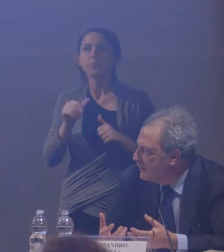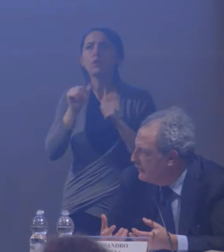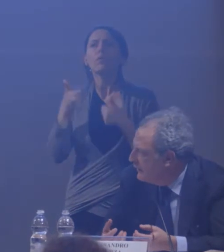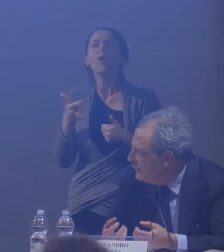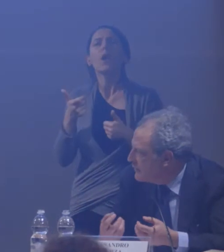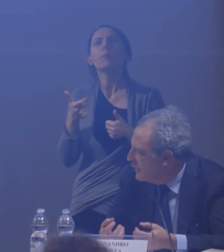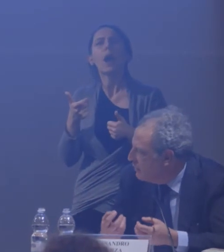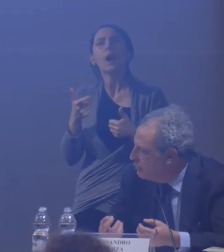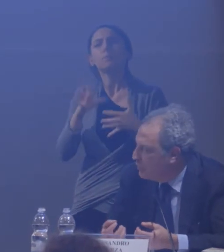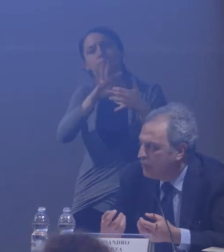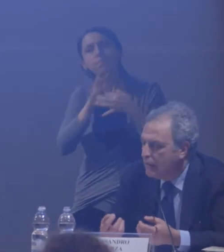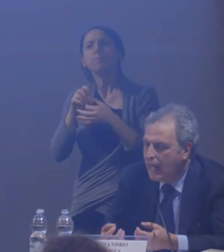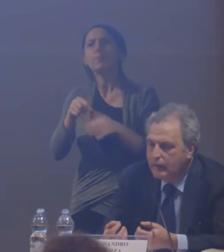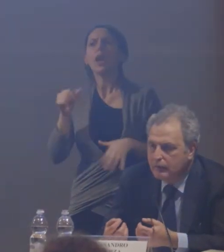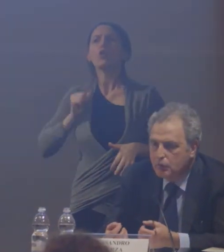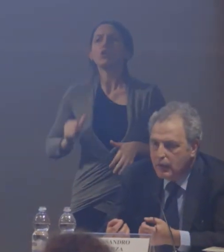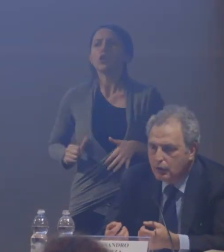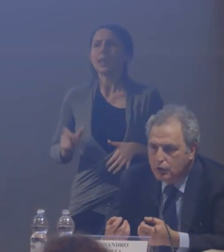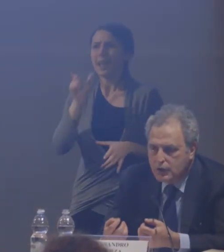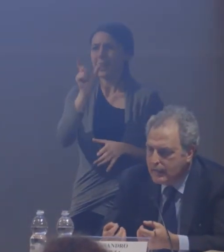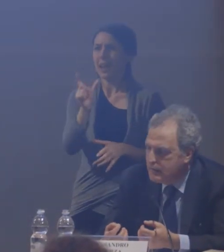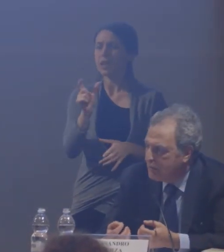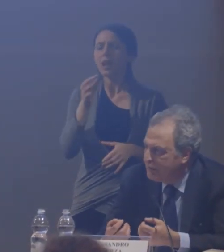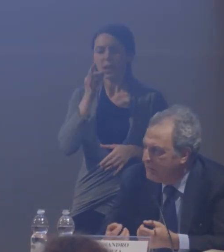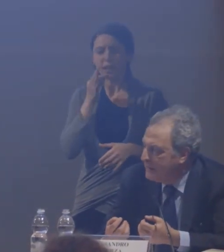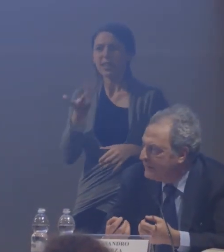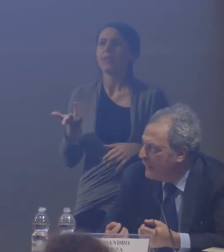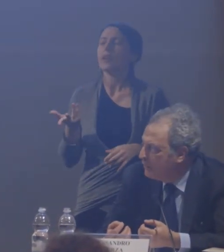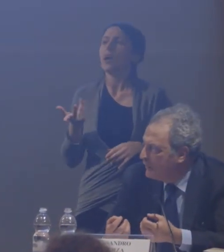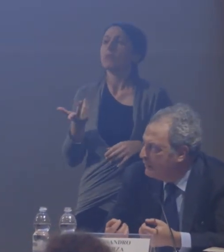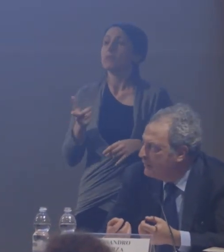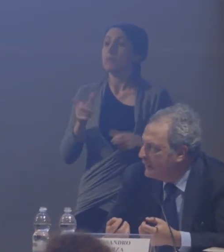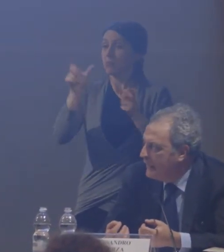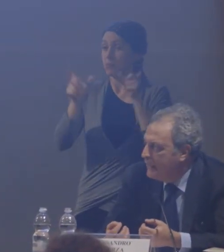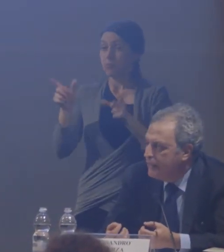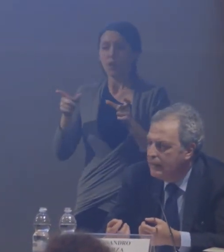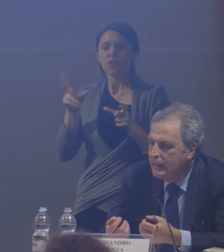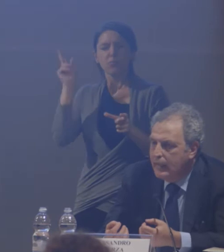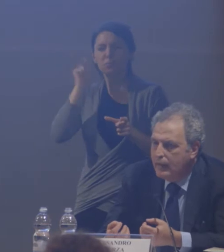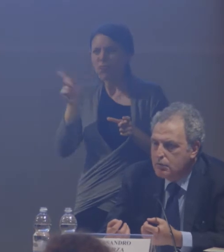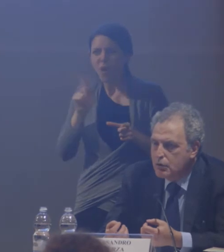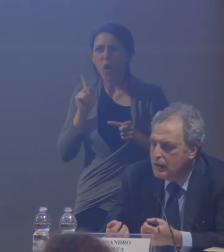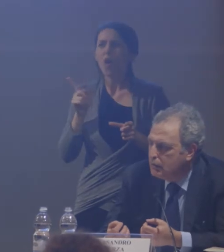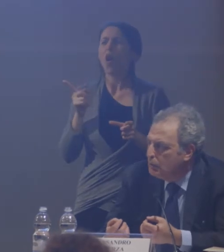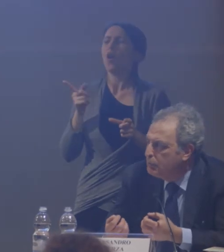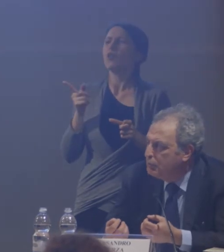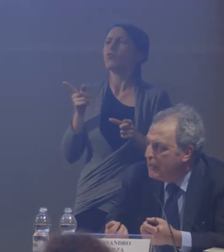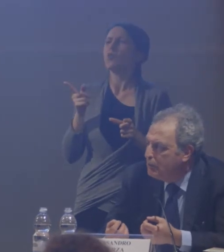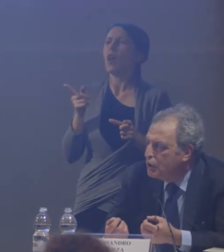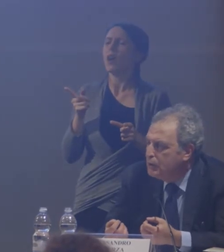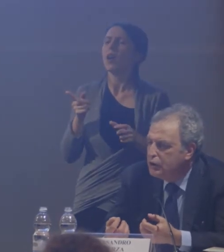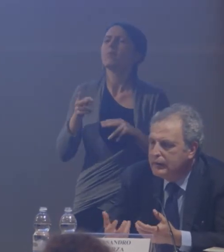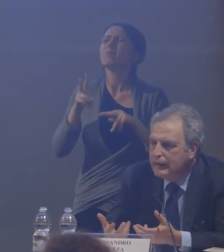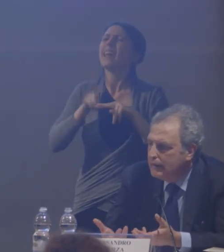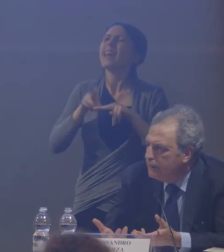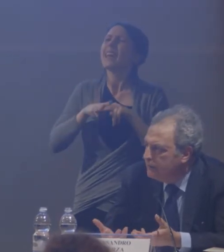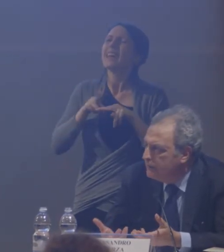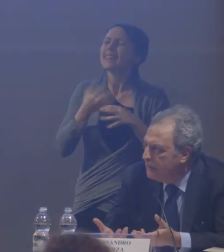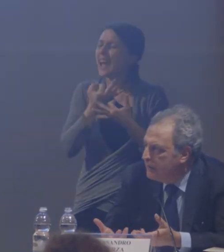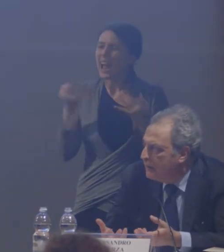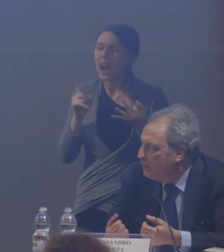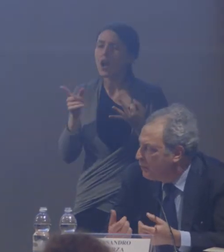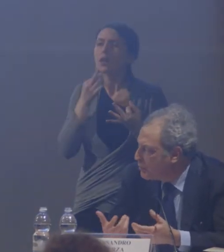cittadinanza. Se uno non ha una conoscenza, una familiarità con la lingua italiana, è un soggetto più debole come